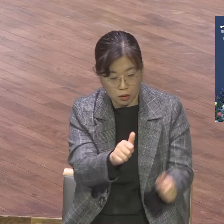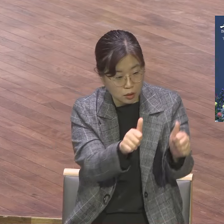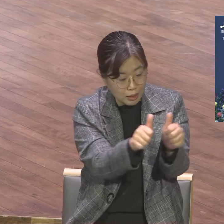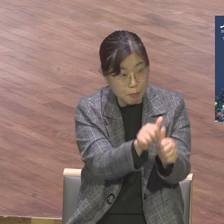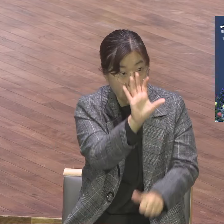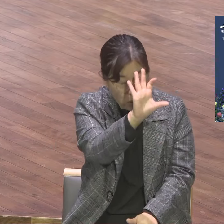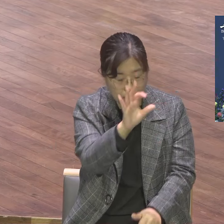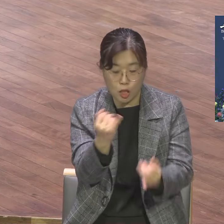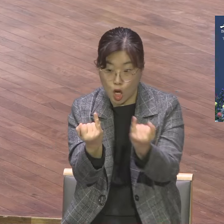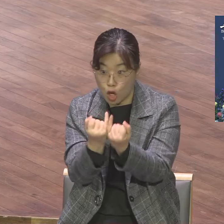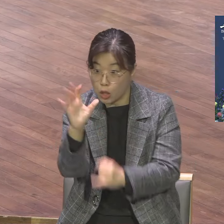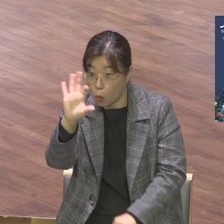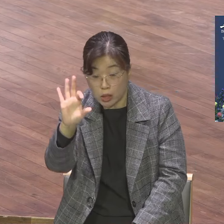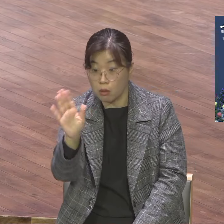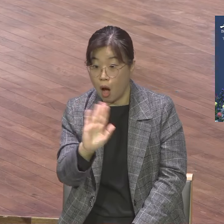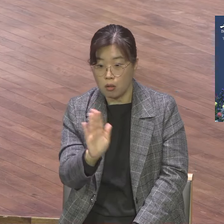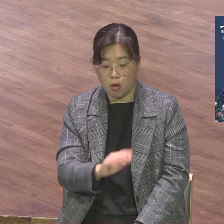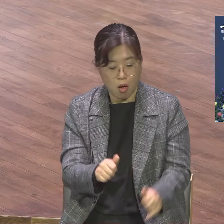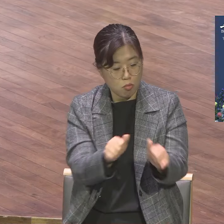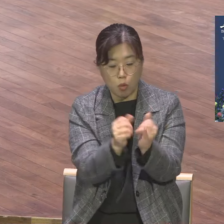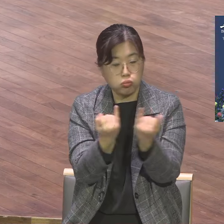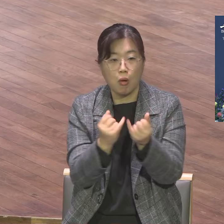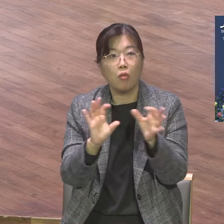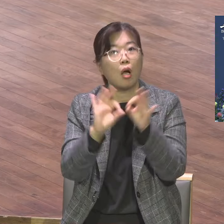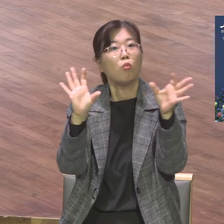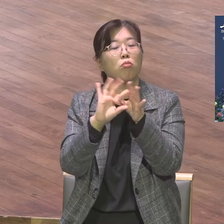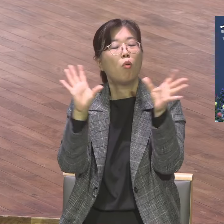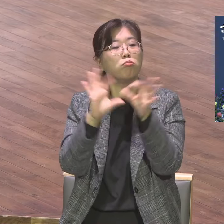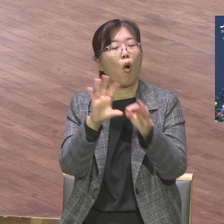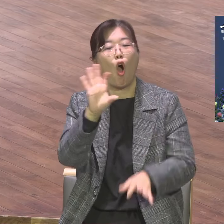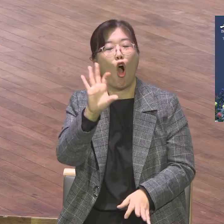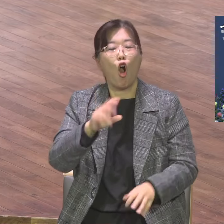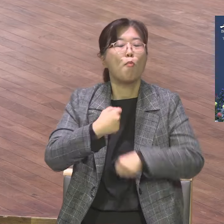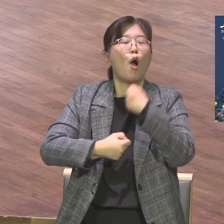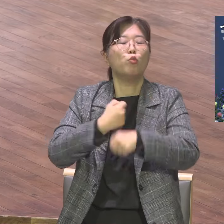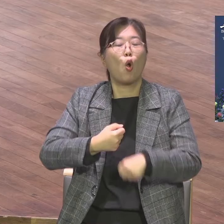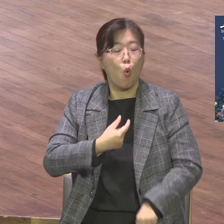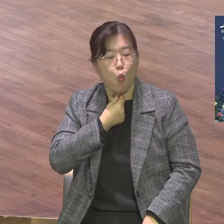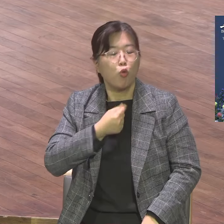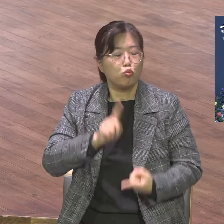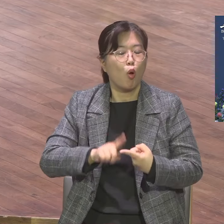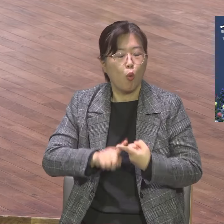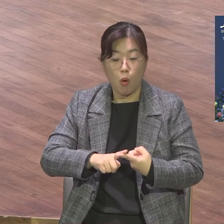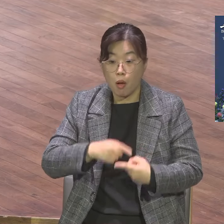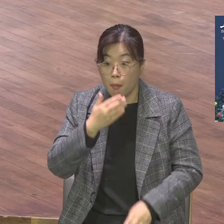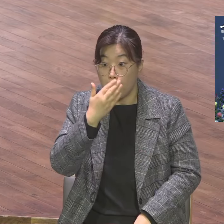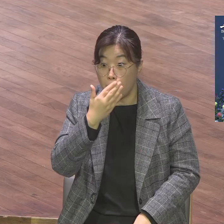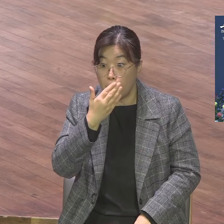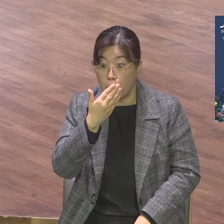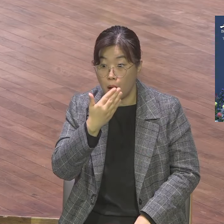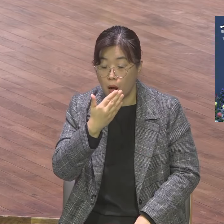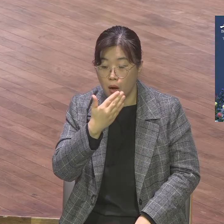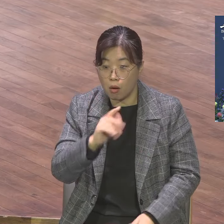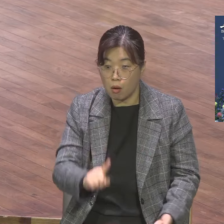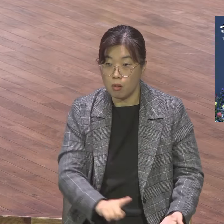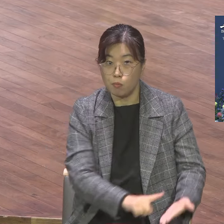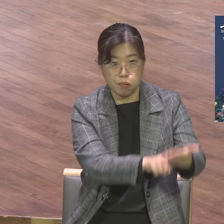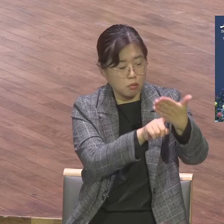성경에 맞지 않다. 이러면 안 된다. 창조 원리가 하나님 질서에 맞지 않다. 이렇게 말했다가 무기정학을